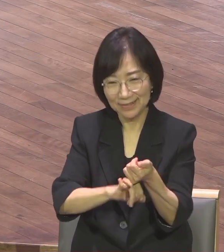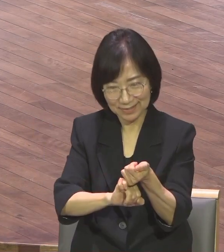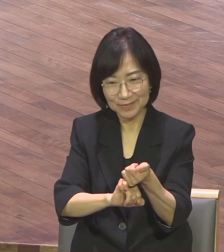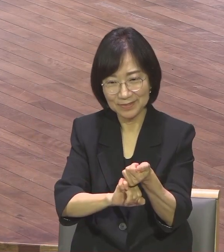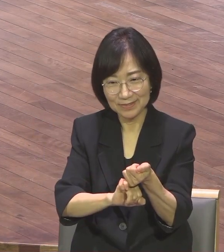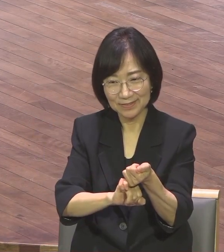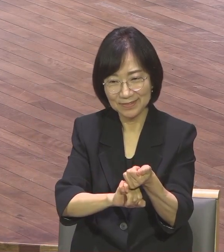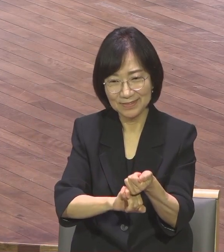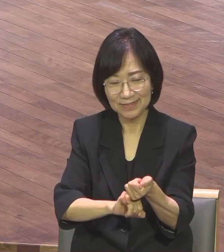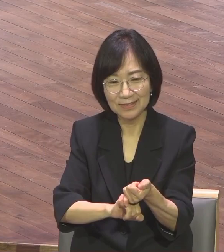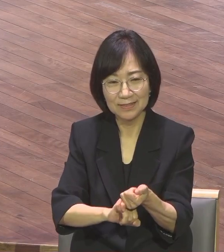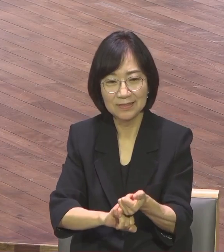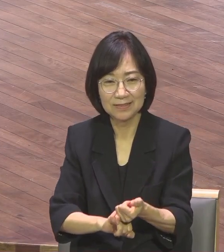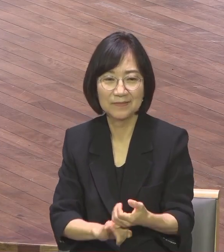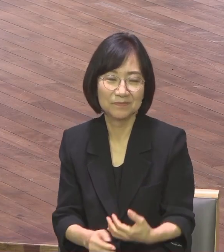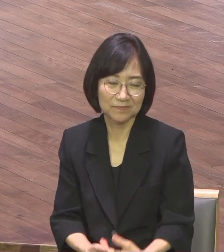해주겠다.